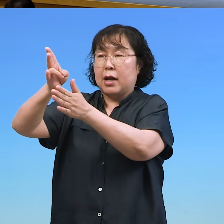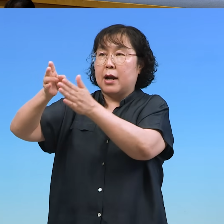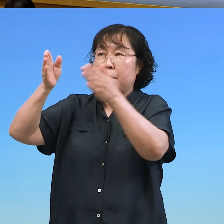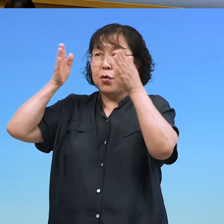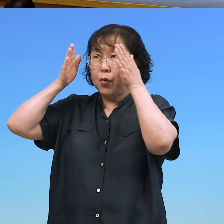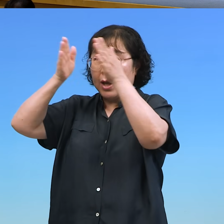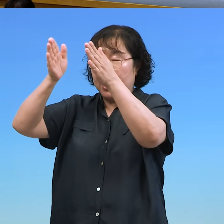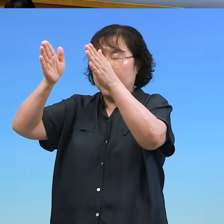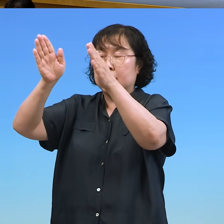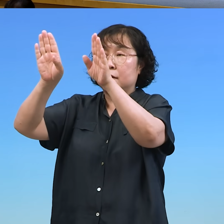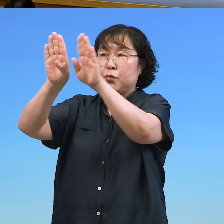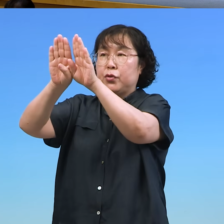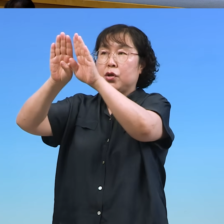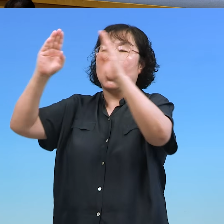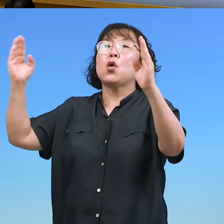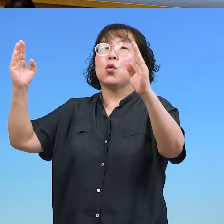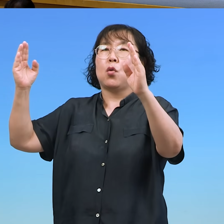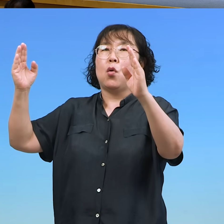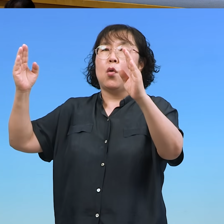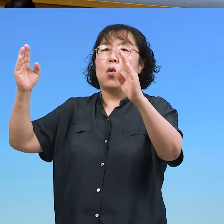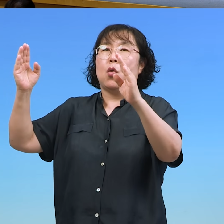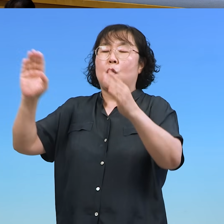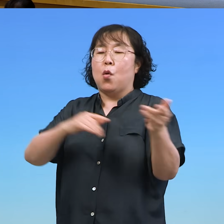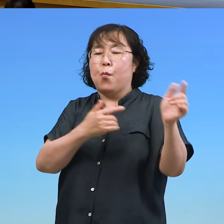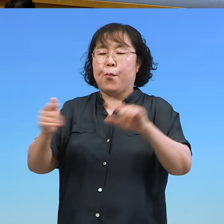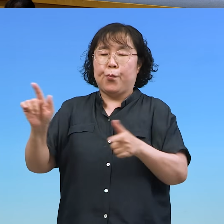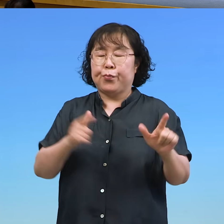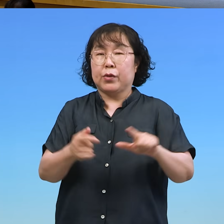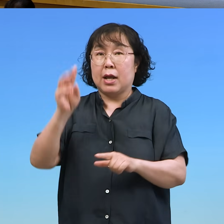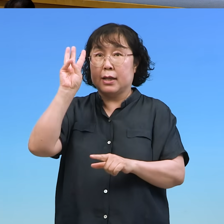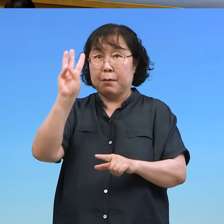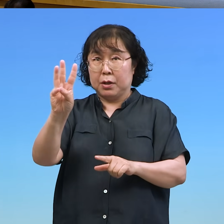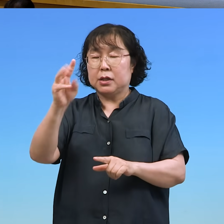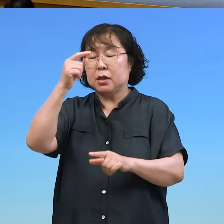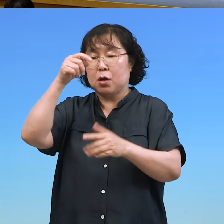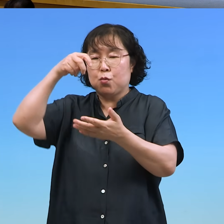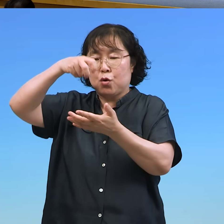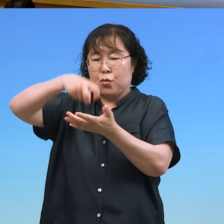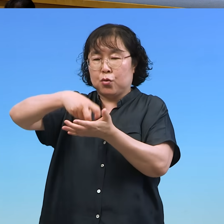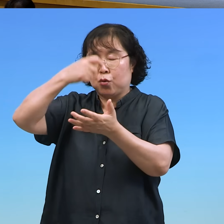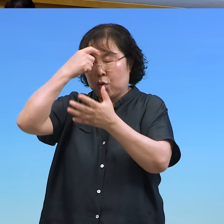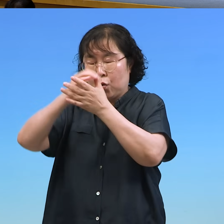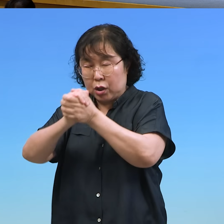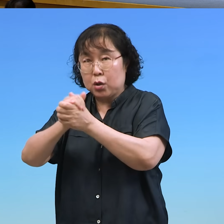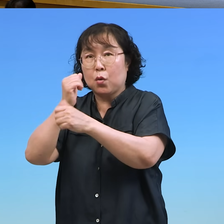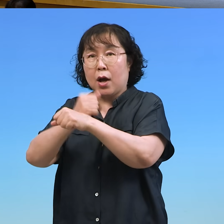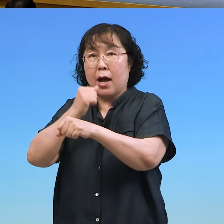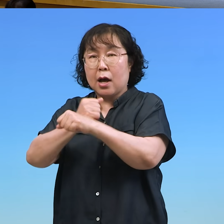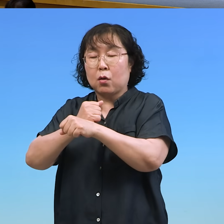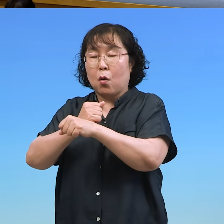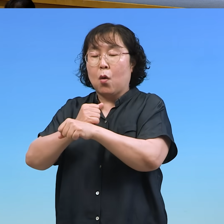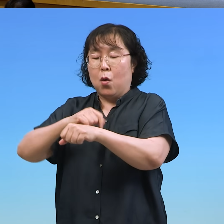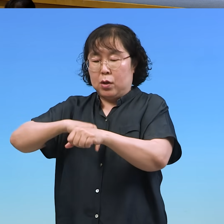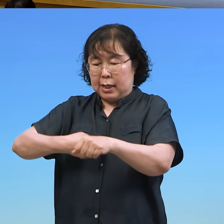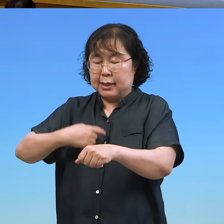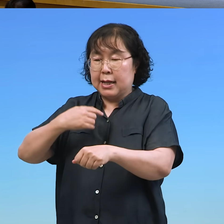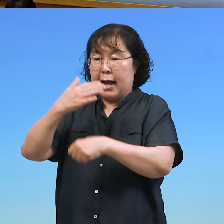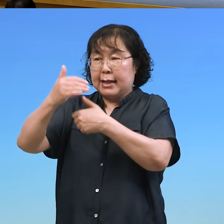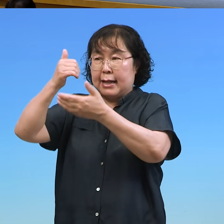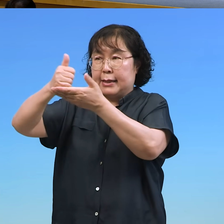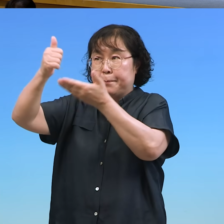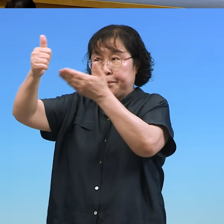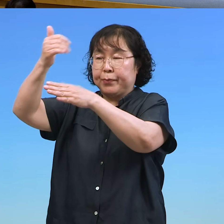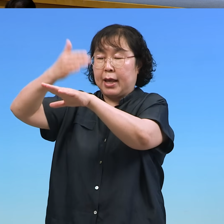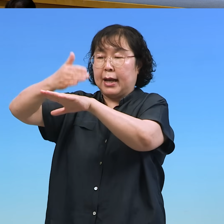창문을 열고 전에 하던 대로 하루 3번씩 무릎을 꿇고 기도하며, 그 다음 보세요. 그의 하나님께 뭐 했다고요?